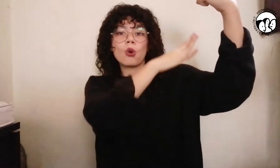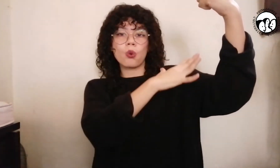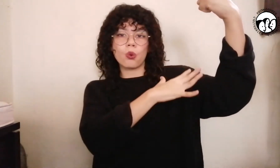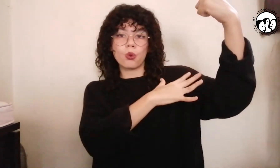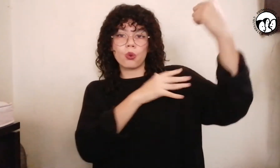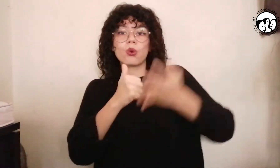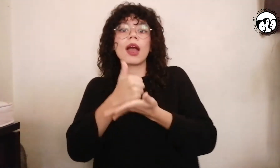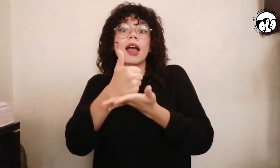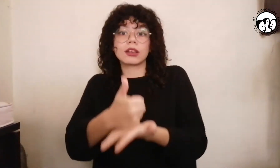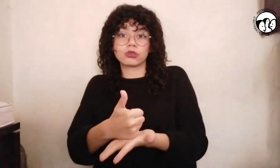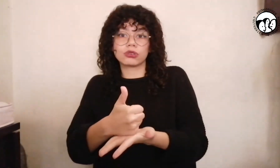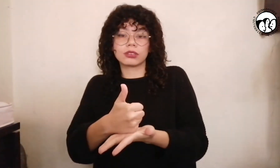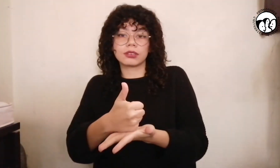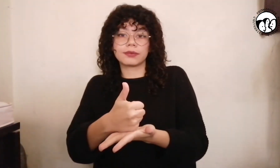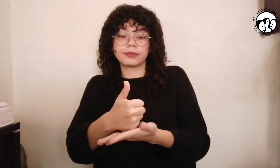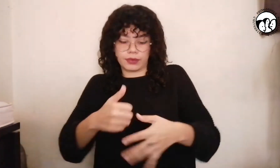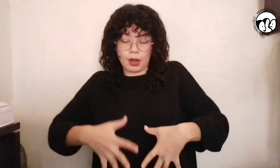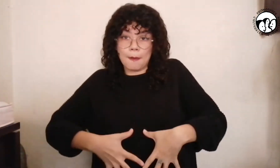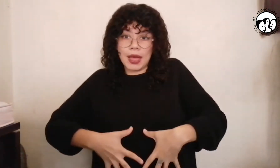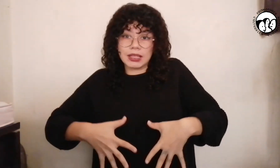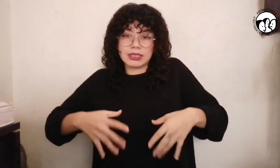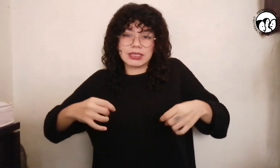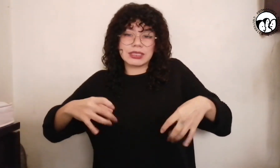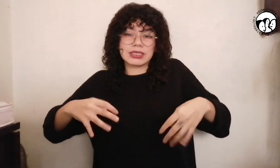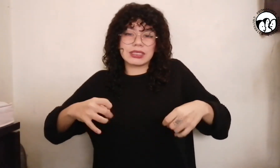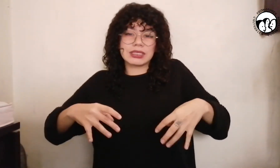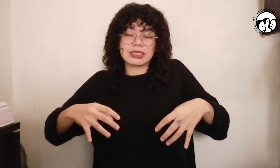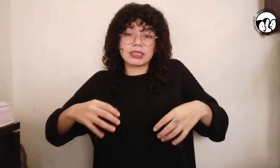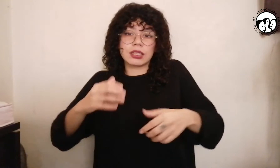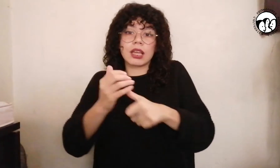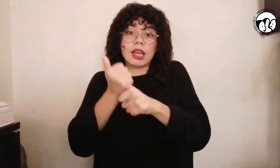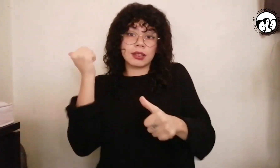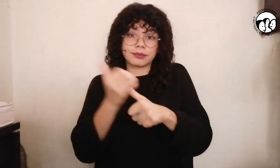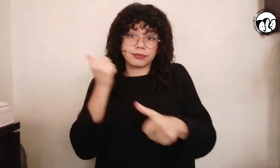antiinflamatorias, sedantes y antiespasmódicas.